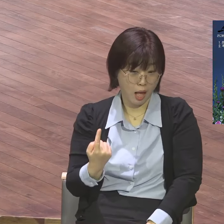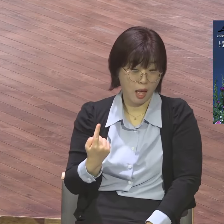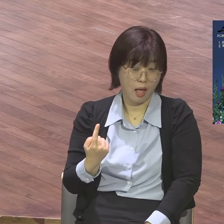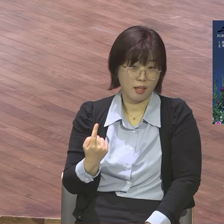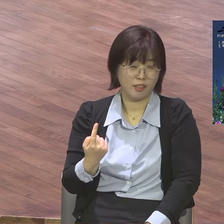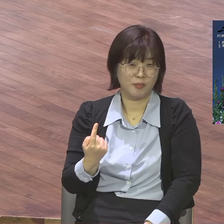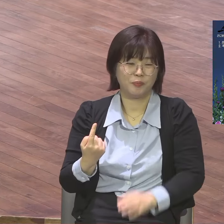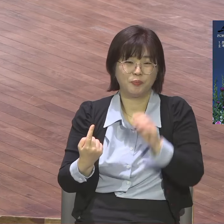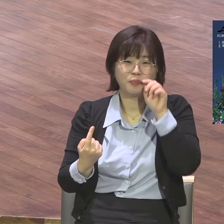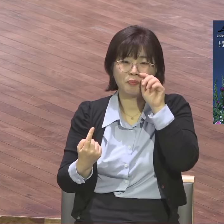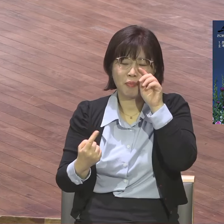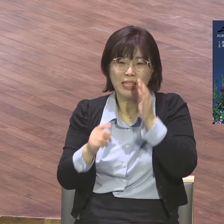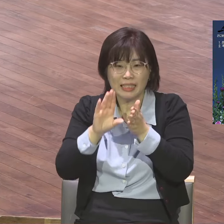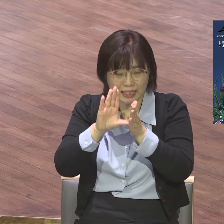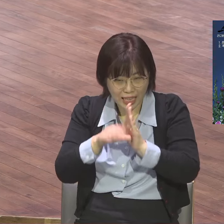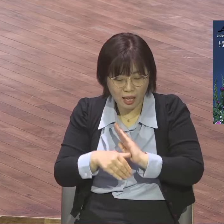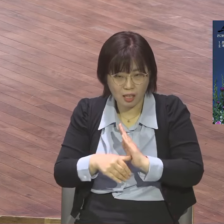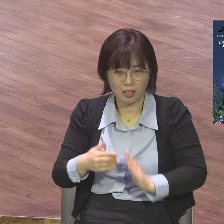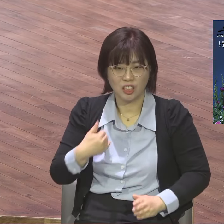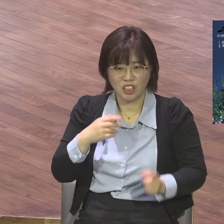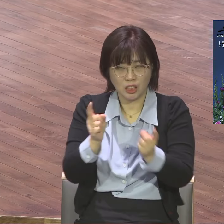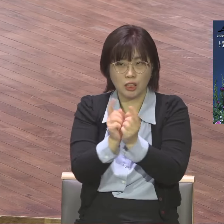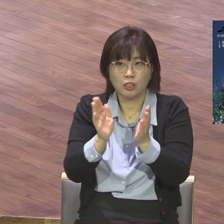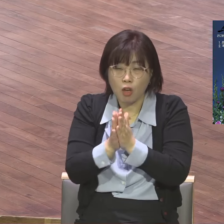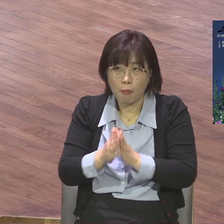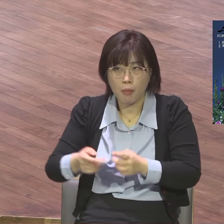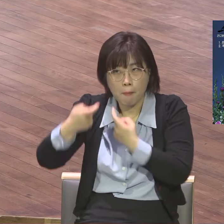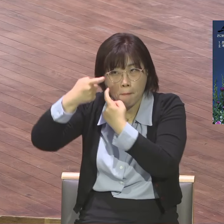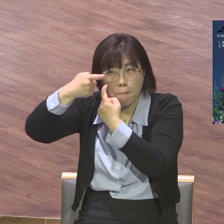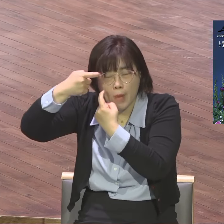쉽게 설명하면 천국을 다녀온 거예요.